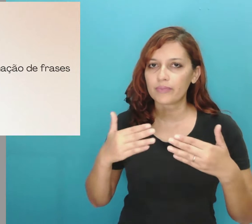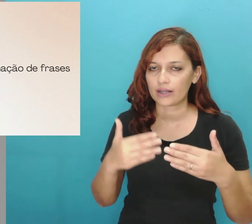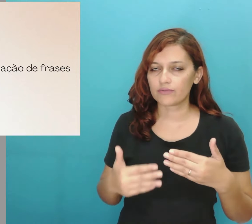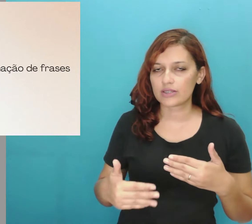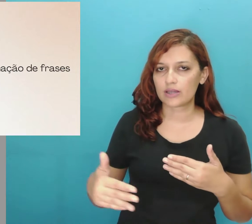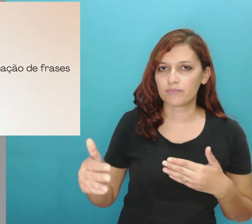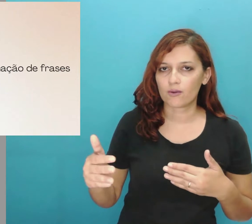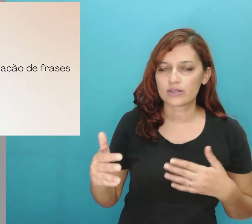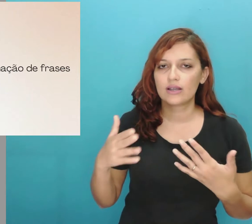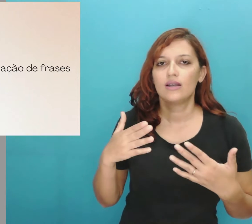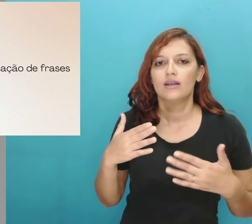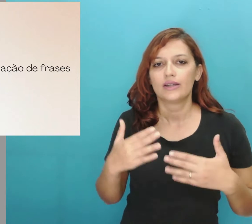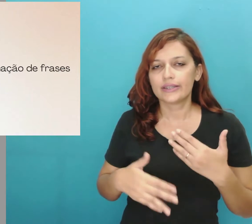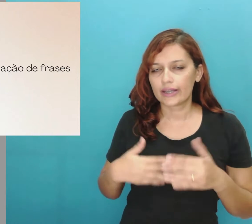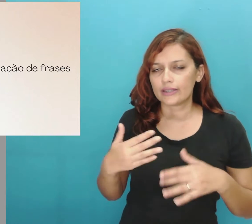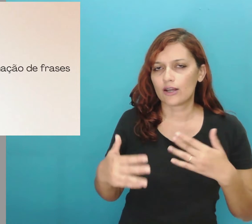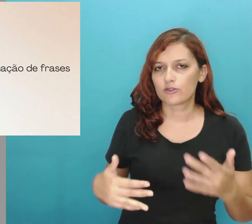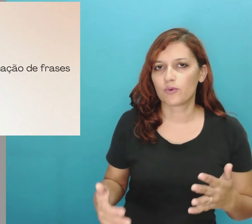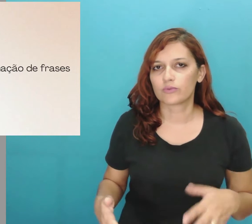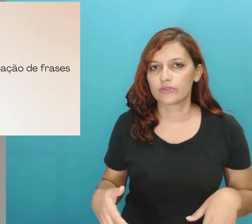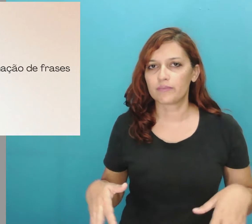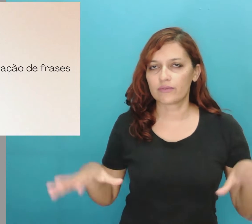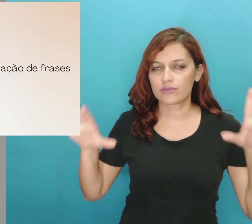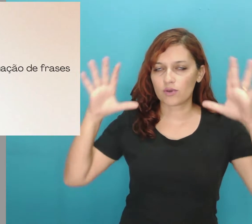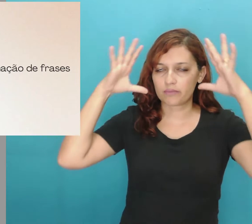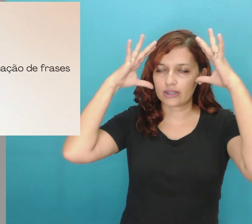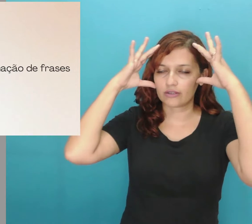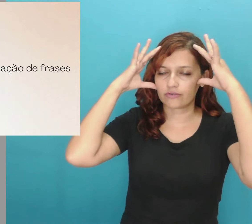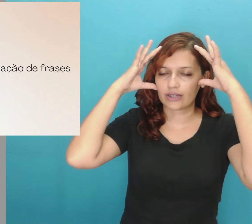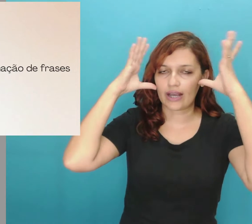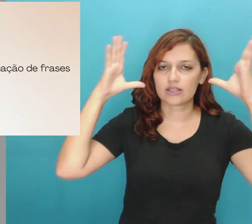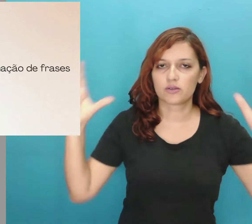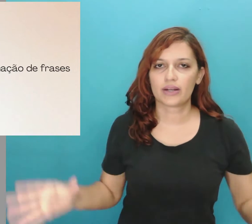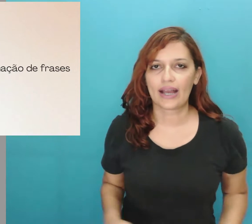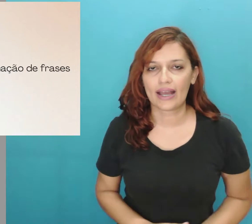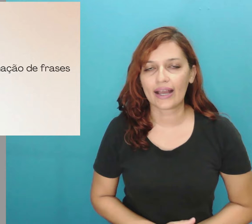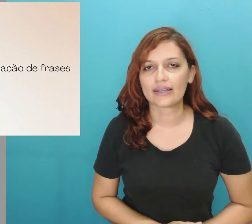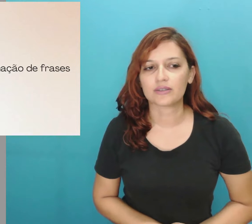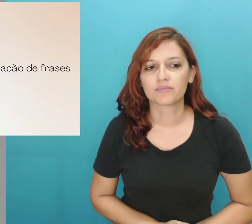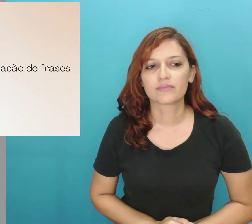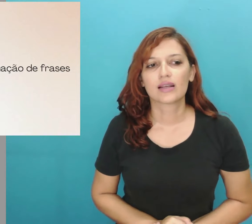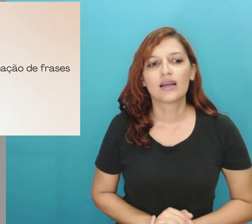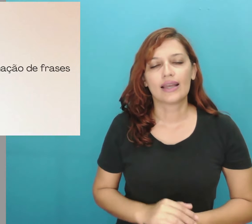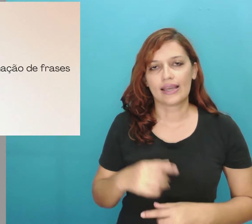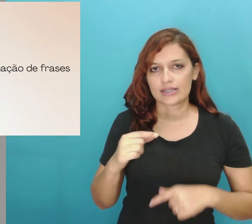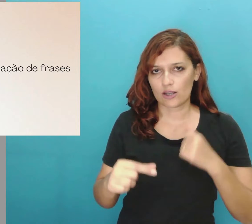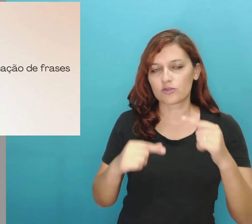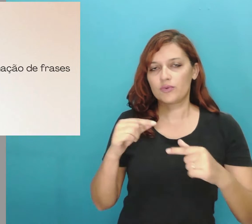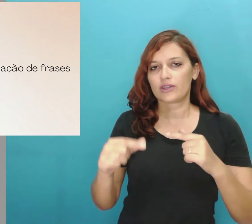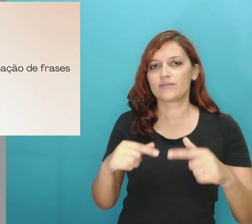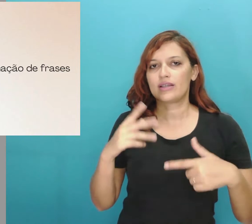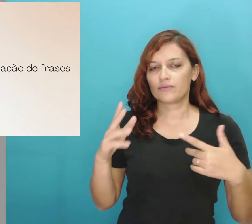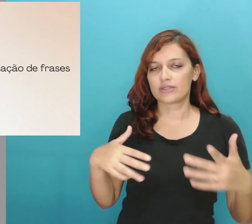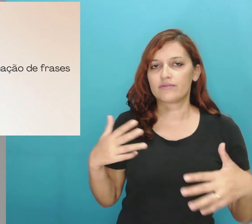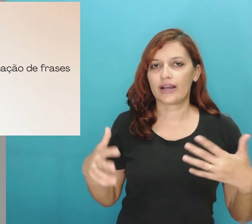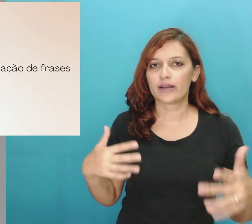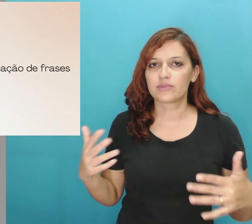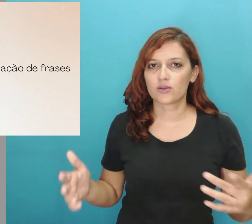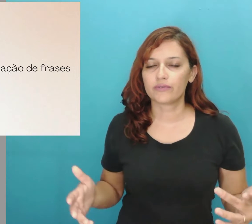que você possa entender aos poucos, né? Para sua mente não ficar sobrecarregada. E assim, aos pouquinhos, é que você vai absorvendo e